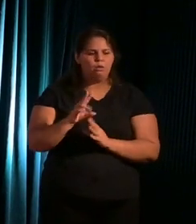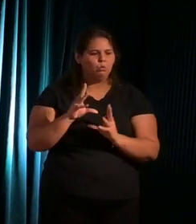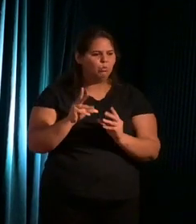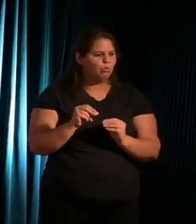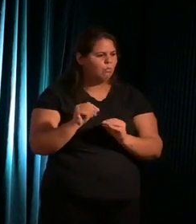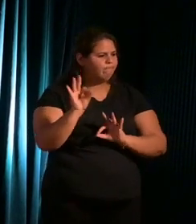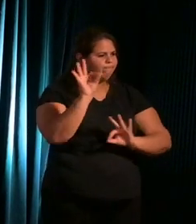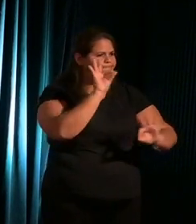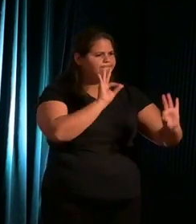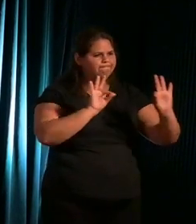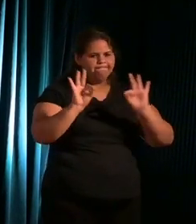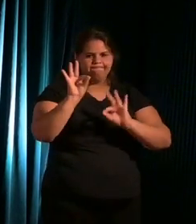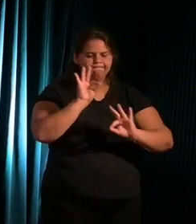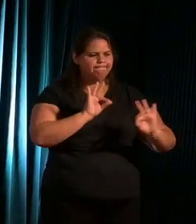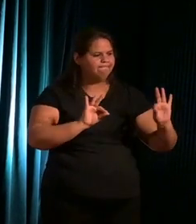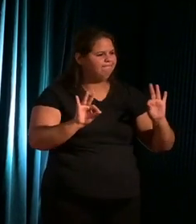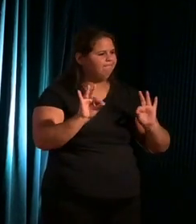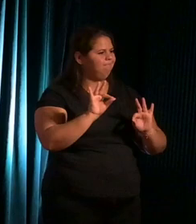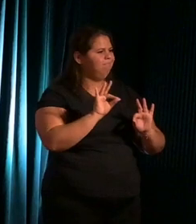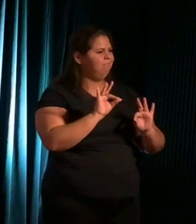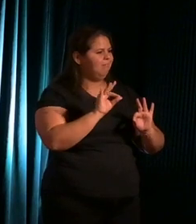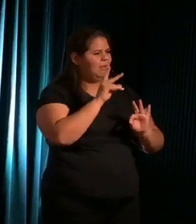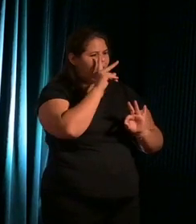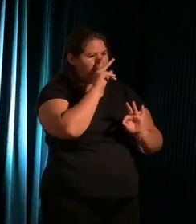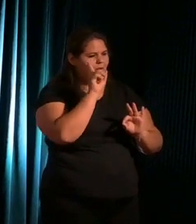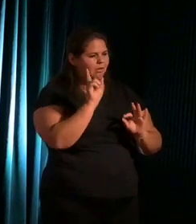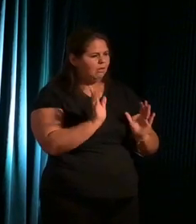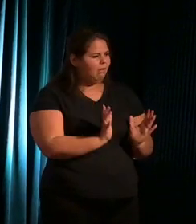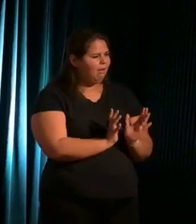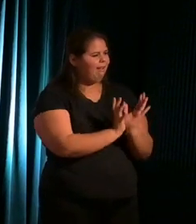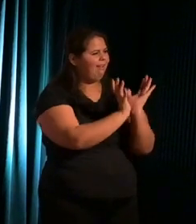tudo graciosamente exaltado.